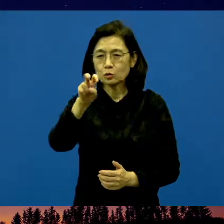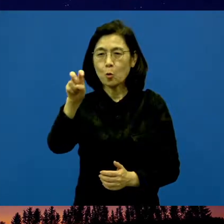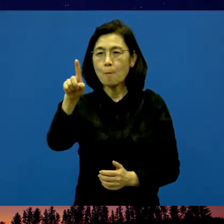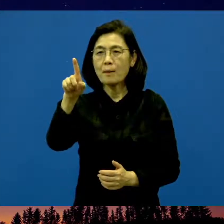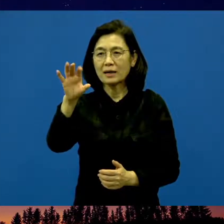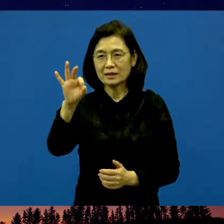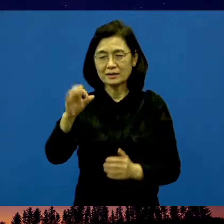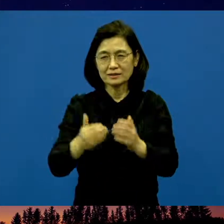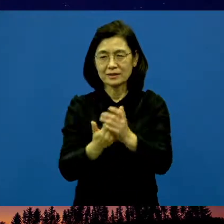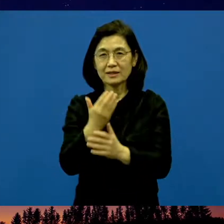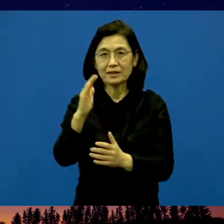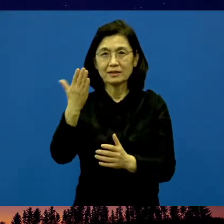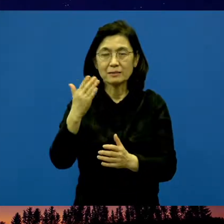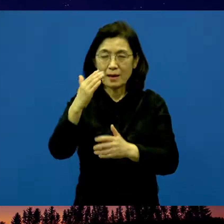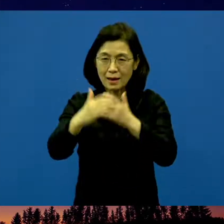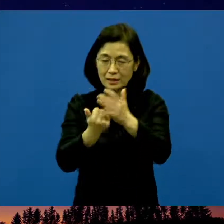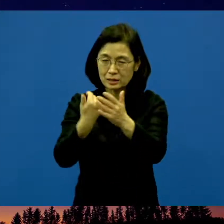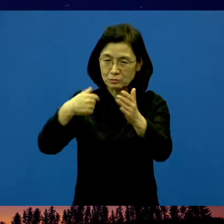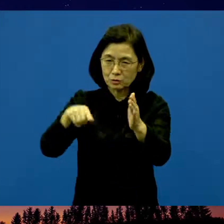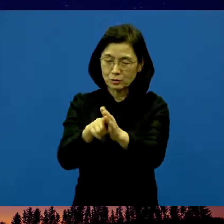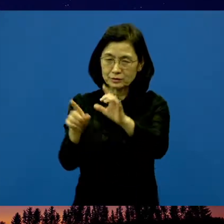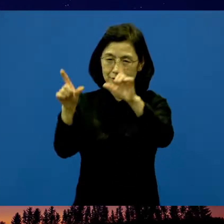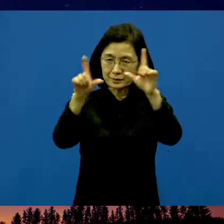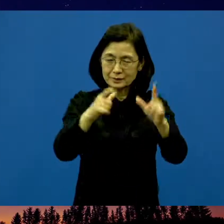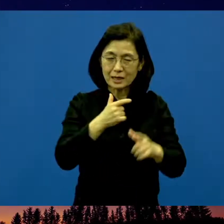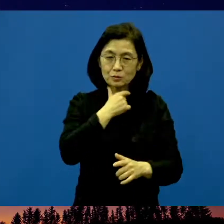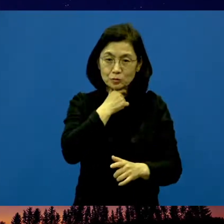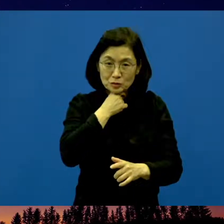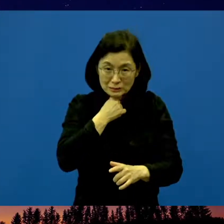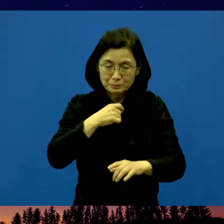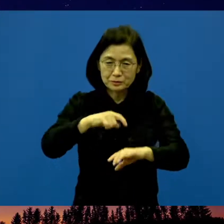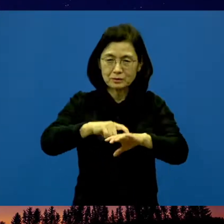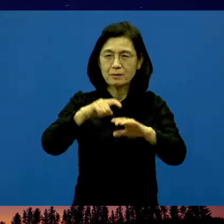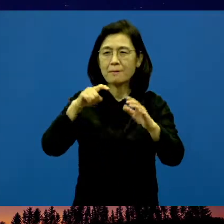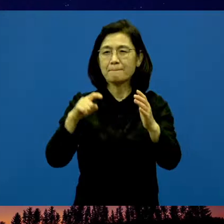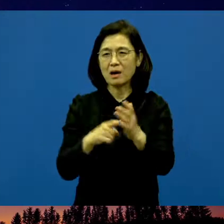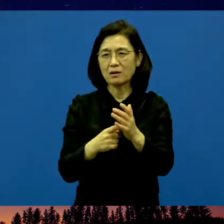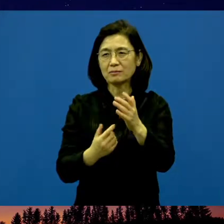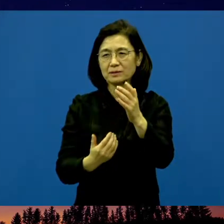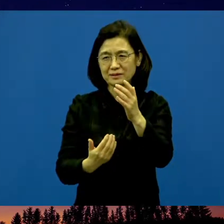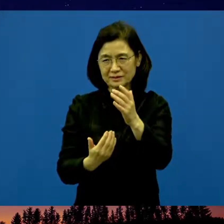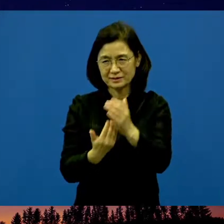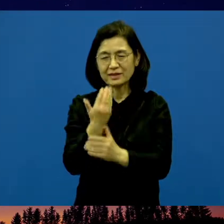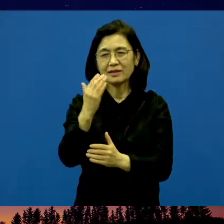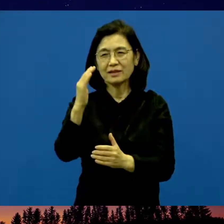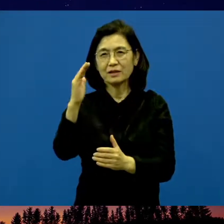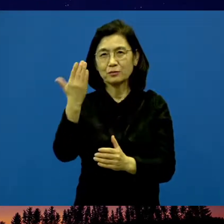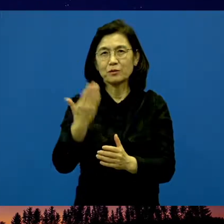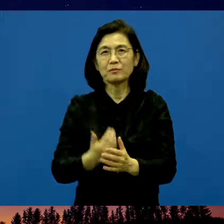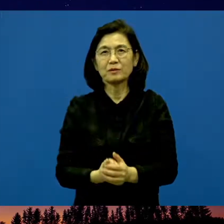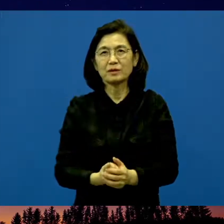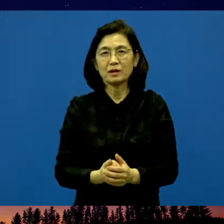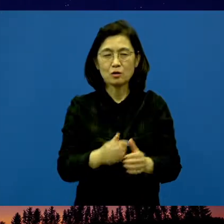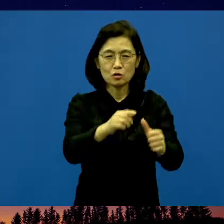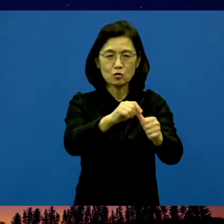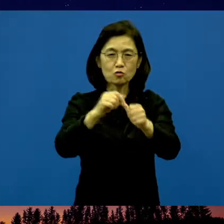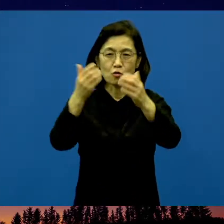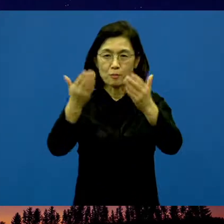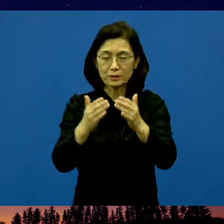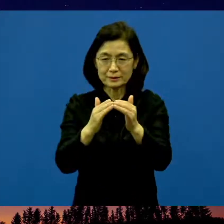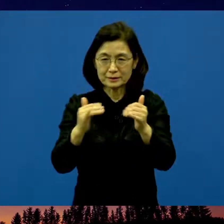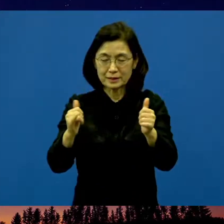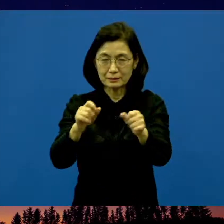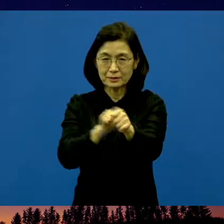싶어하는 마음이 내 안에서 이렇게 솔솔 피어오르는 것입니다. 구원받은 백성의